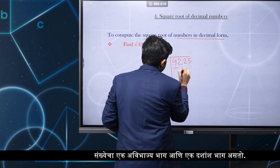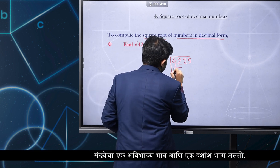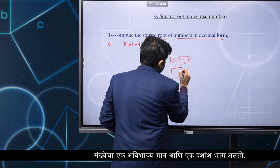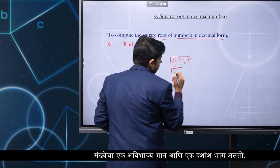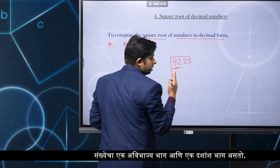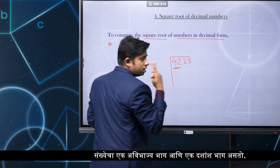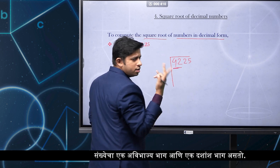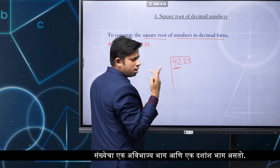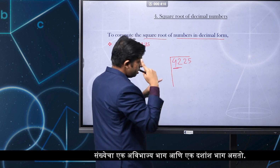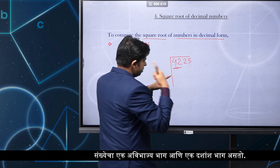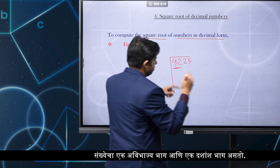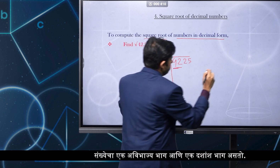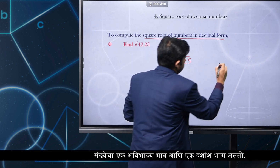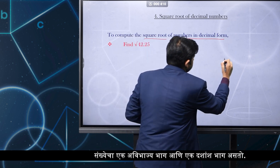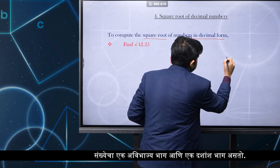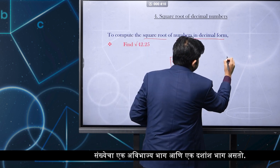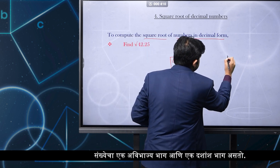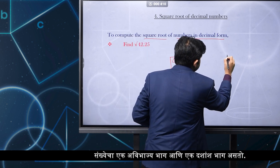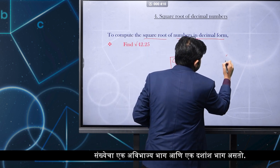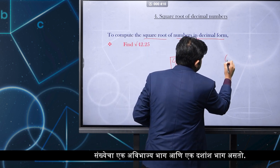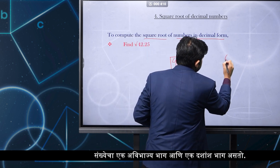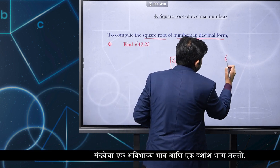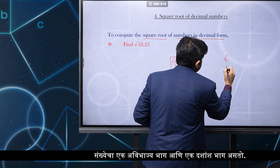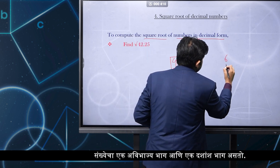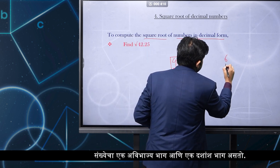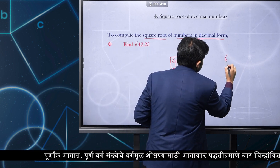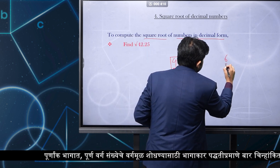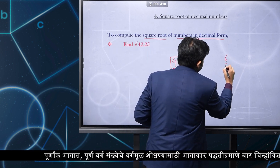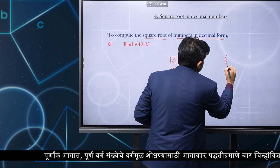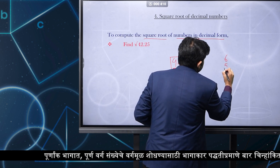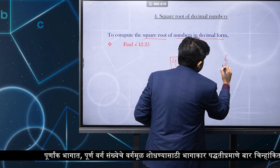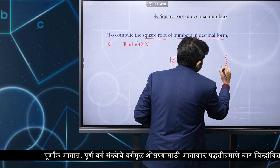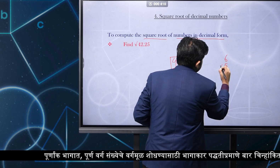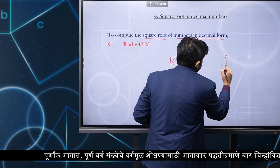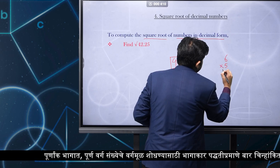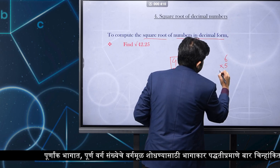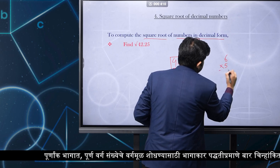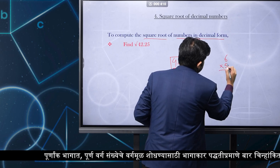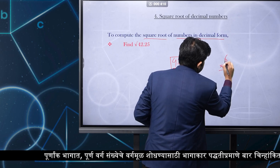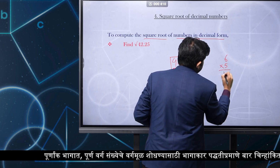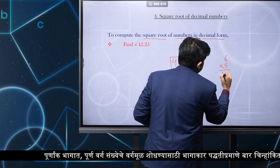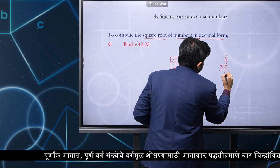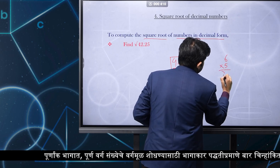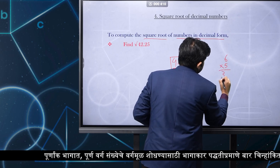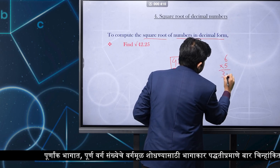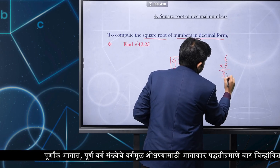संख्येचा एक अविभाज्य भाग आणि एक दशांश भाग असतो. पूर्णांक भागात पूर्ण वर्ग संख्येचे वर्गमूळ